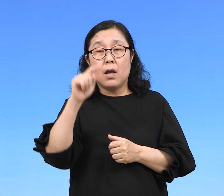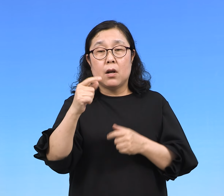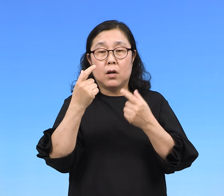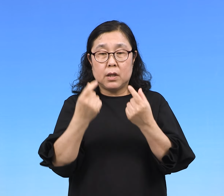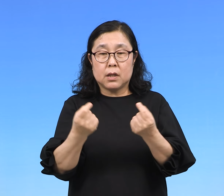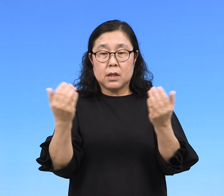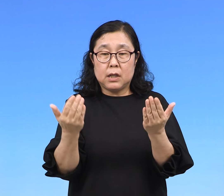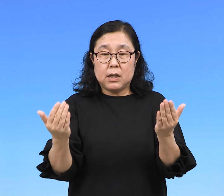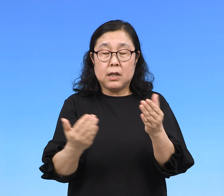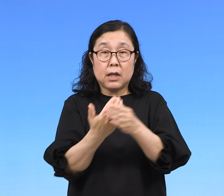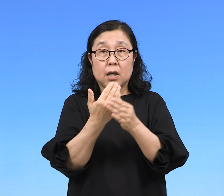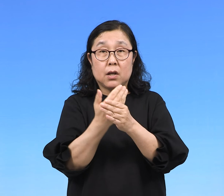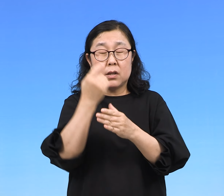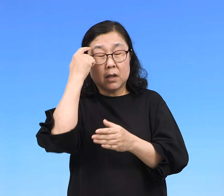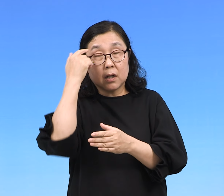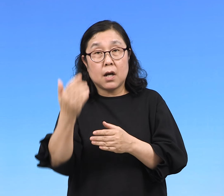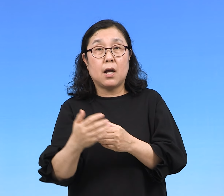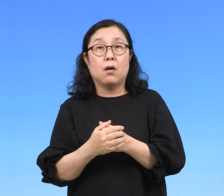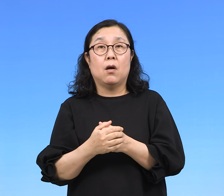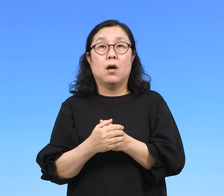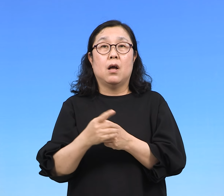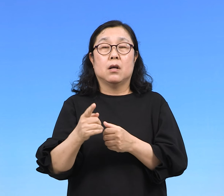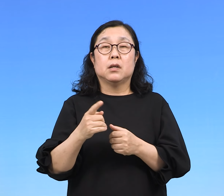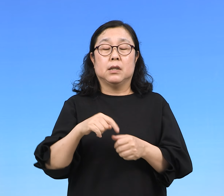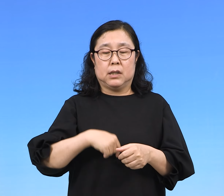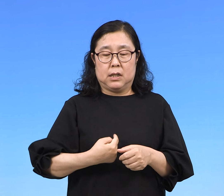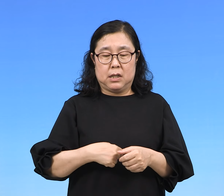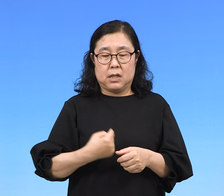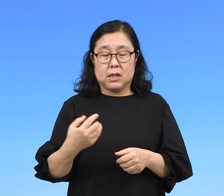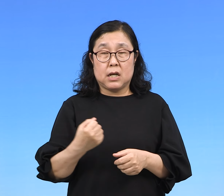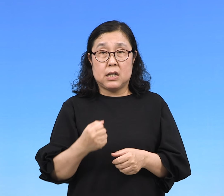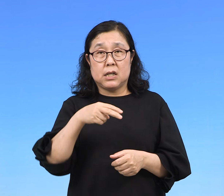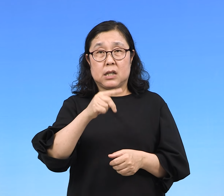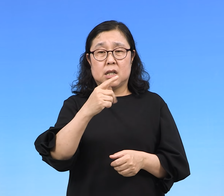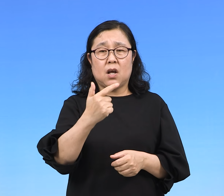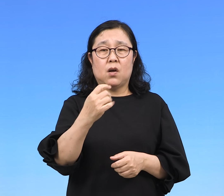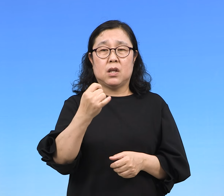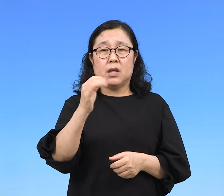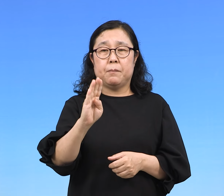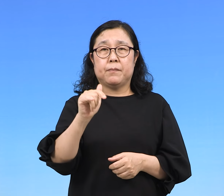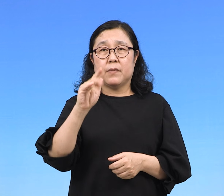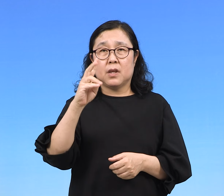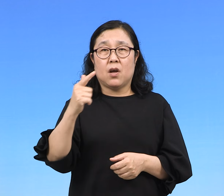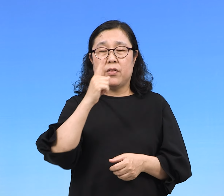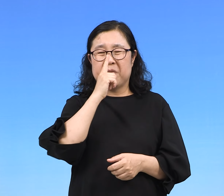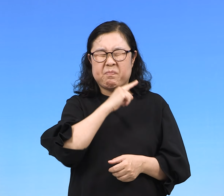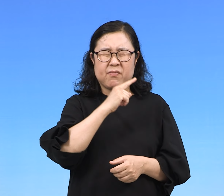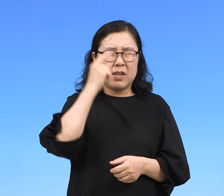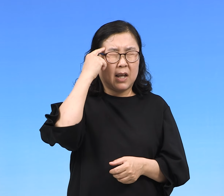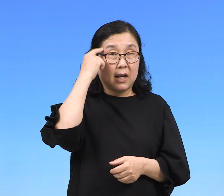왜 이런 비극이 일어났나? 앞에서 말씀드렸죠. 그들이 가진 그 알량한 그 선입견 때문에.